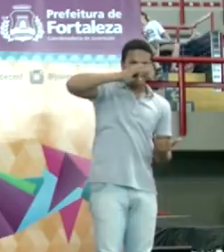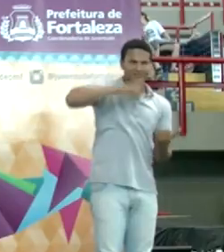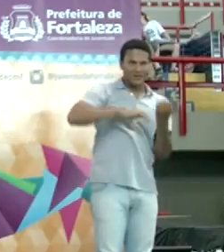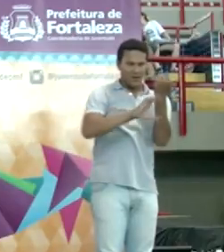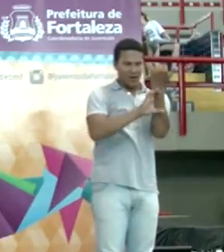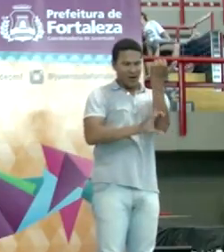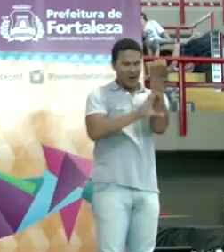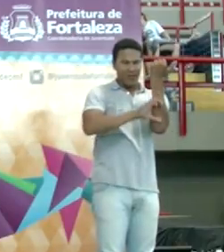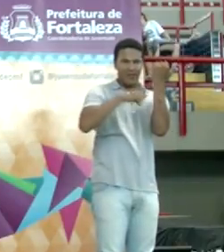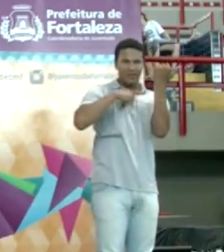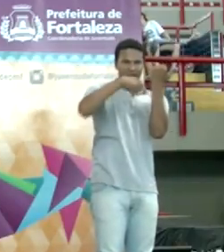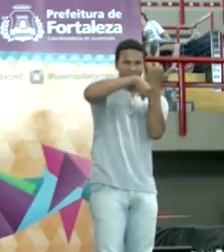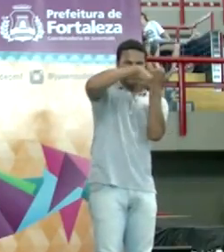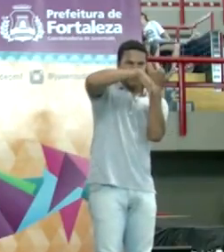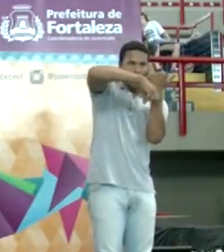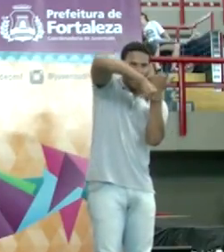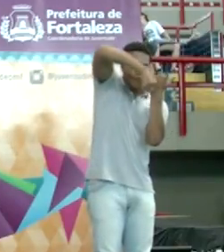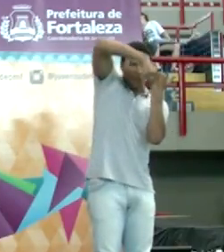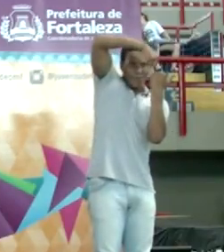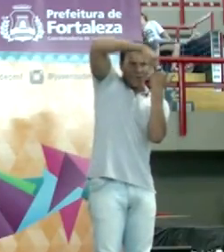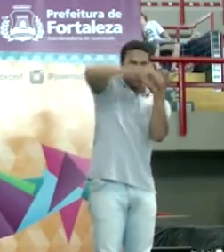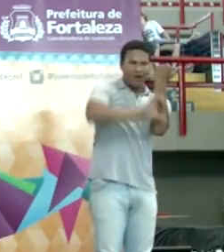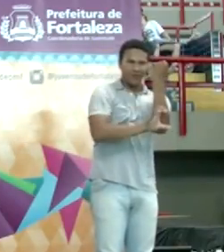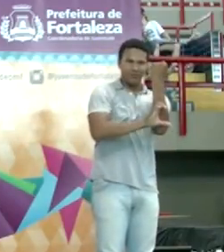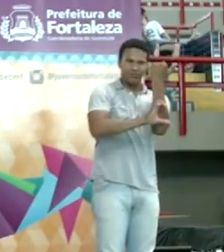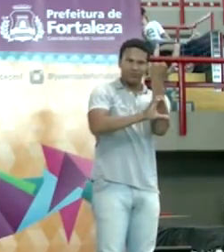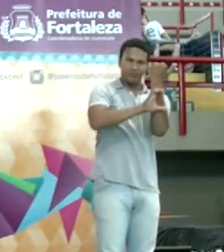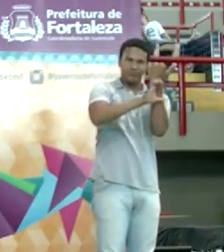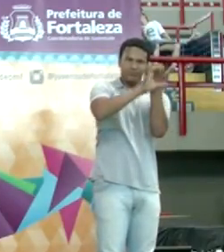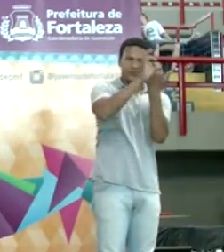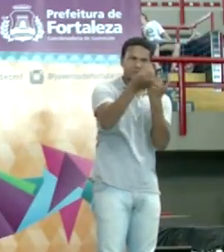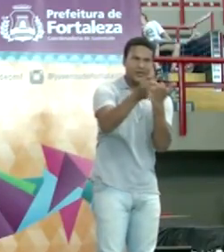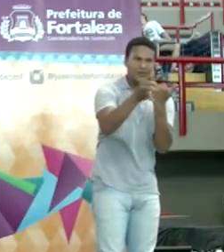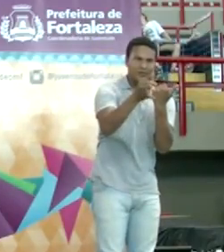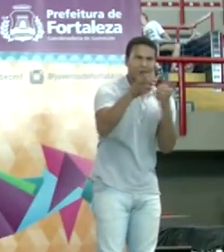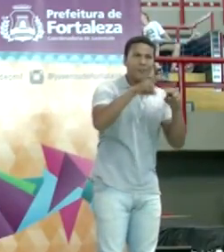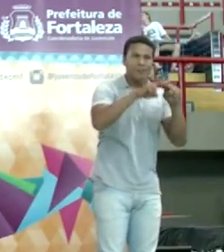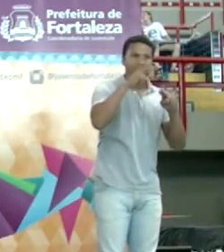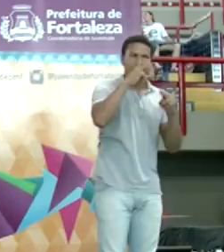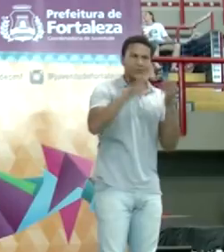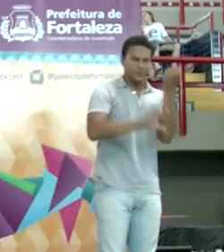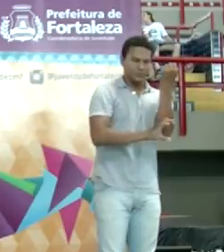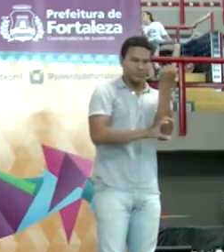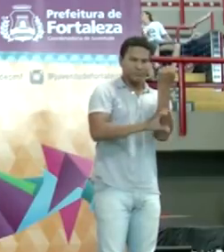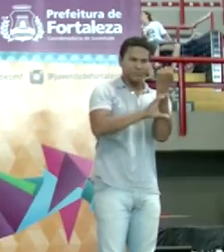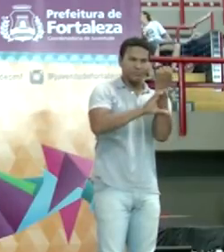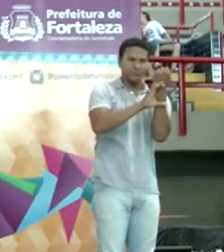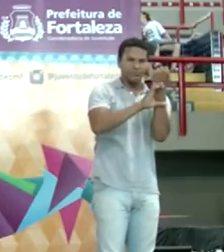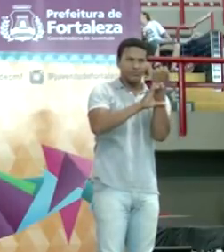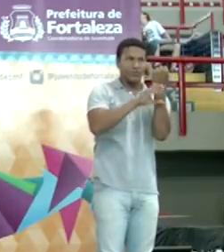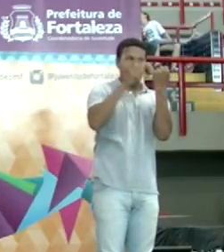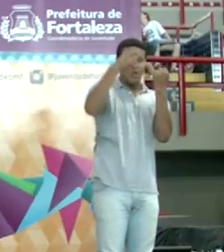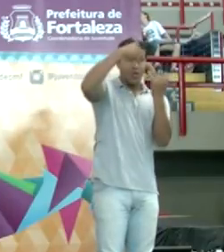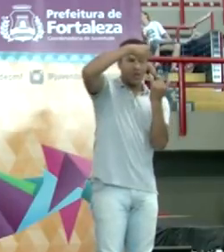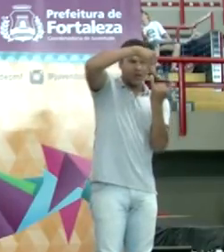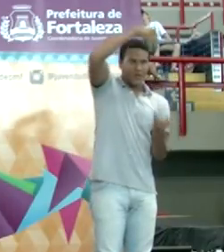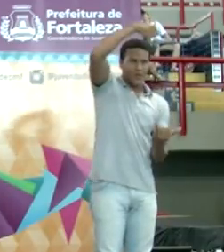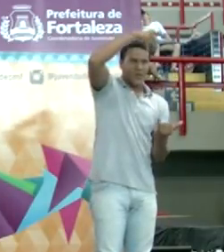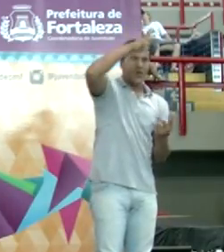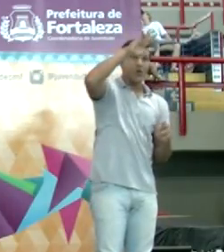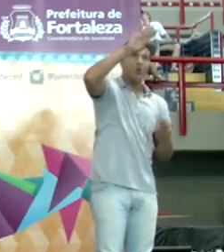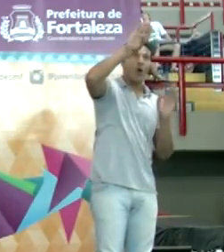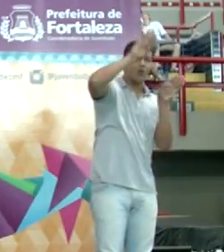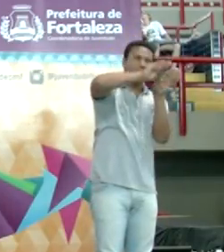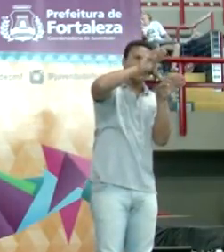elevador puxa o cabo. Pela terceira lei de Newton, o cabo puxa o elevador. Eu pergunto para vocês, qual é o nome